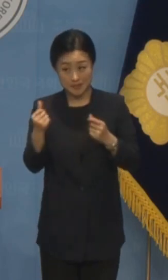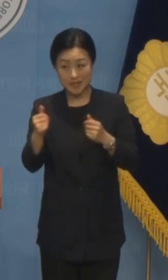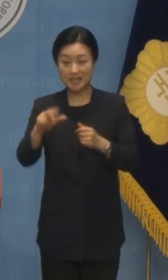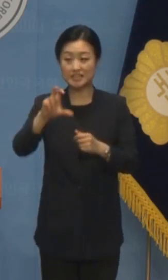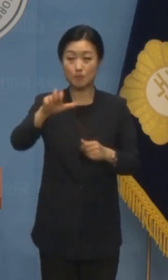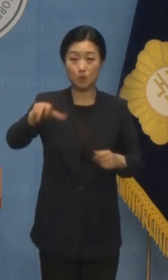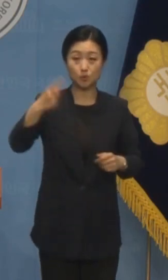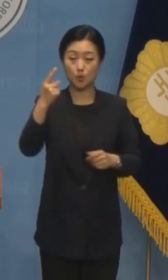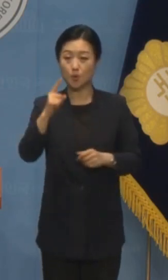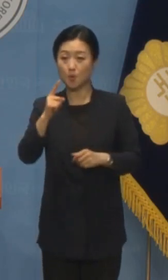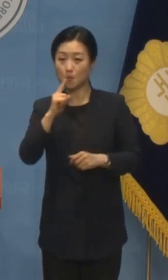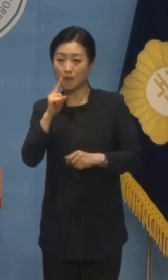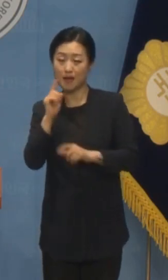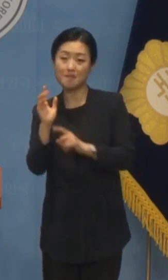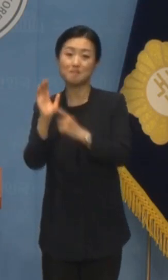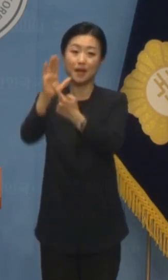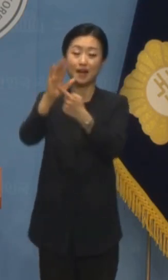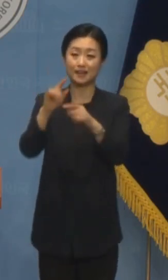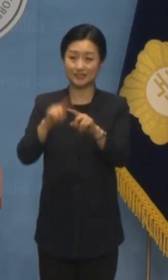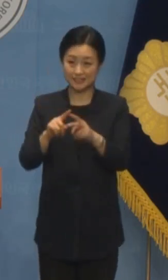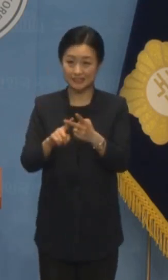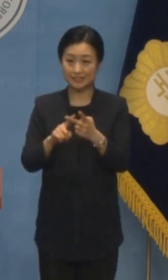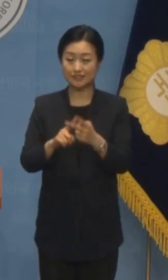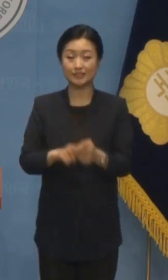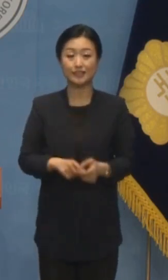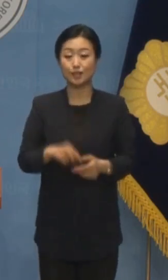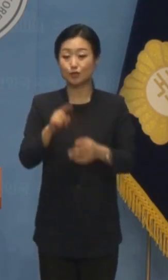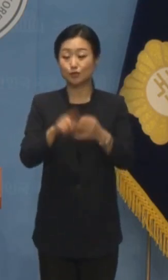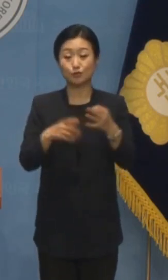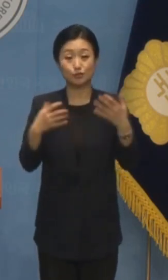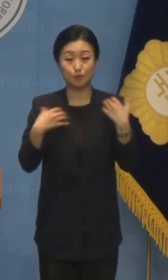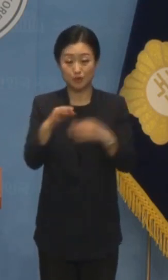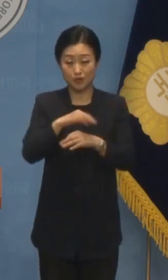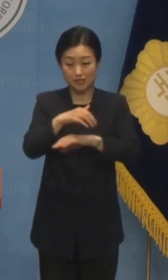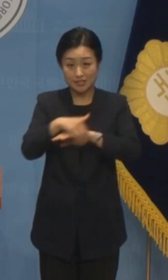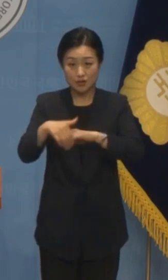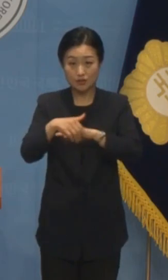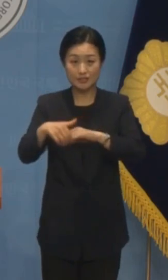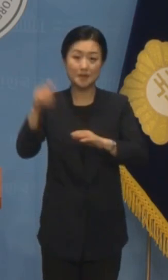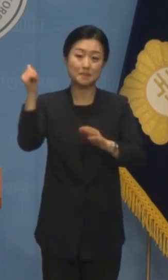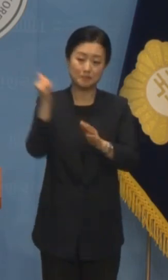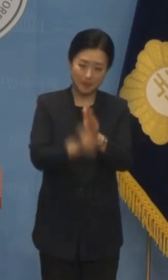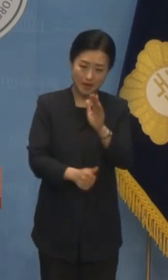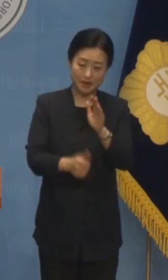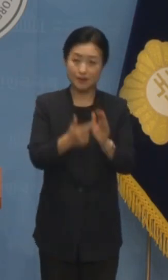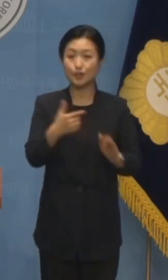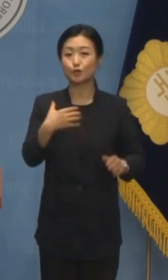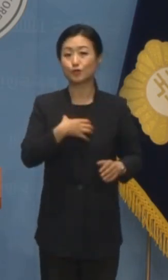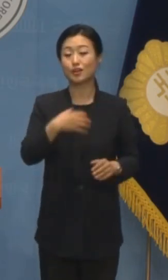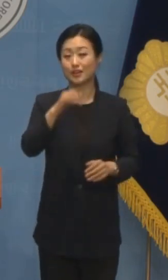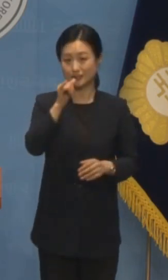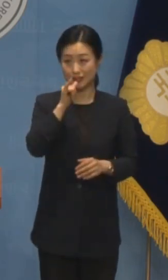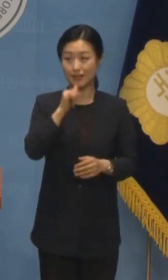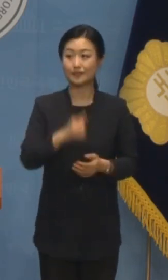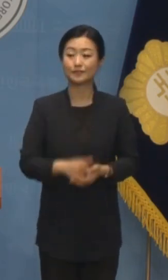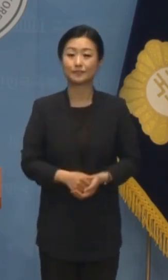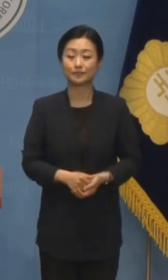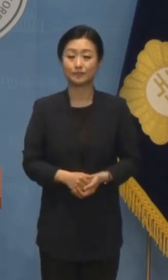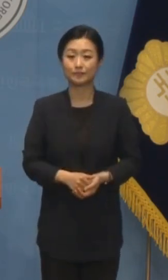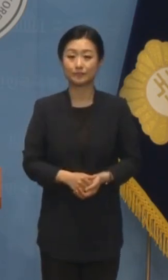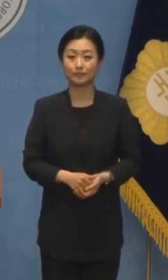꽂혀서 질렀거나 뭐가 됐든 간에 윤석열 정부의 경제 정책이 참 우려스러울 수밖에 없습니다.